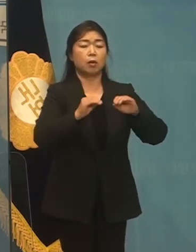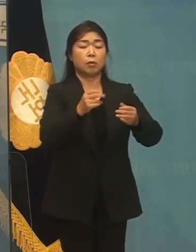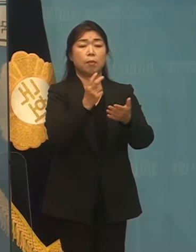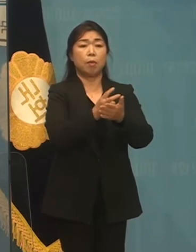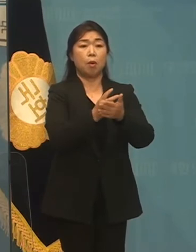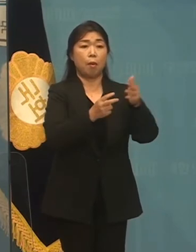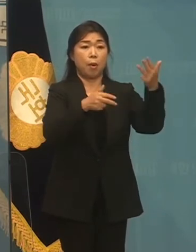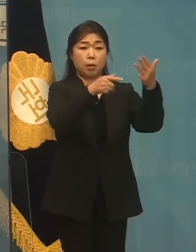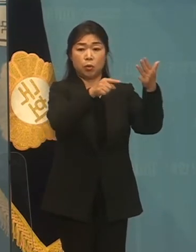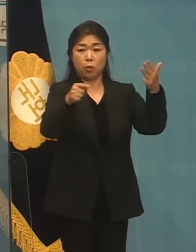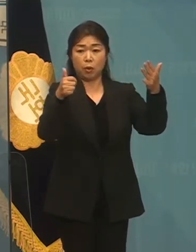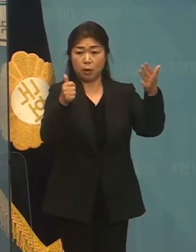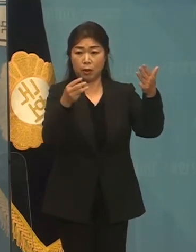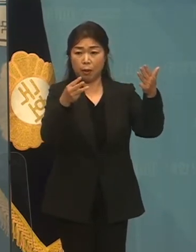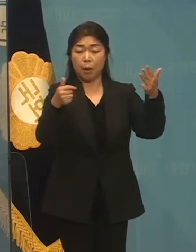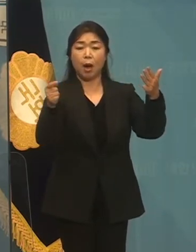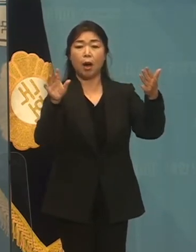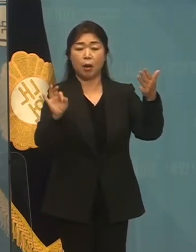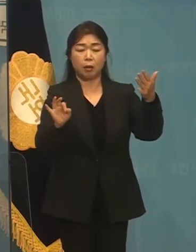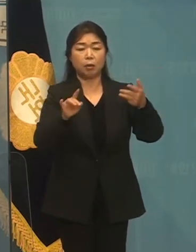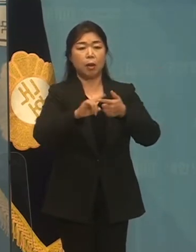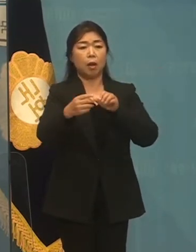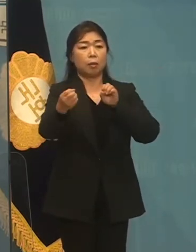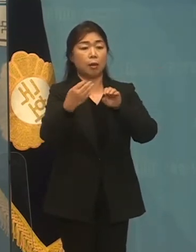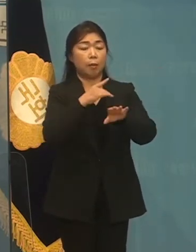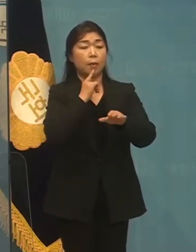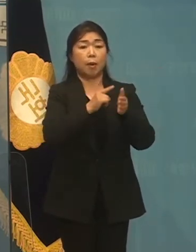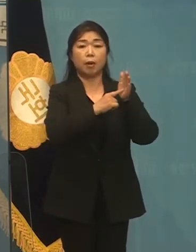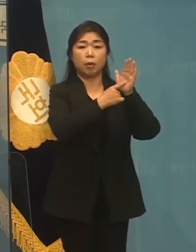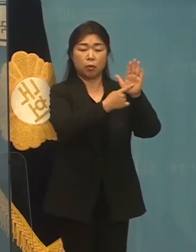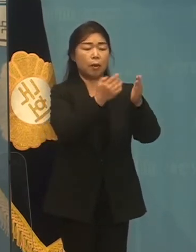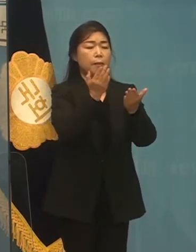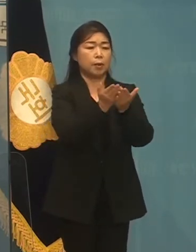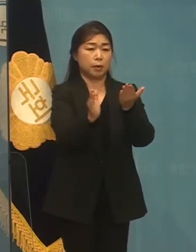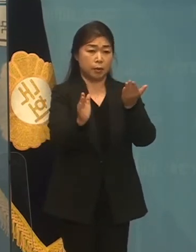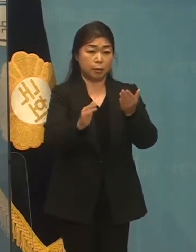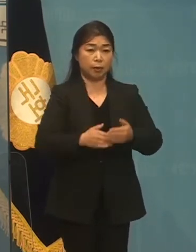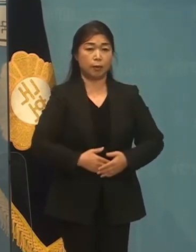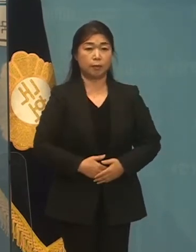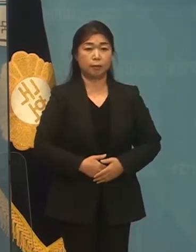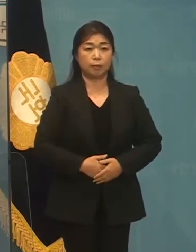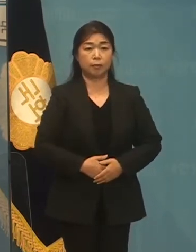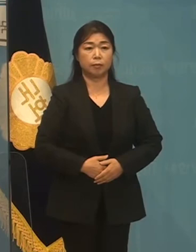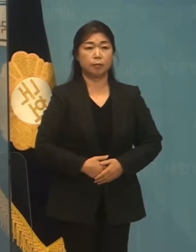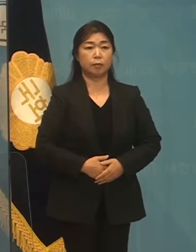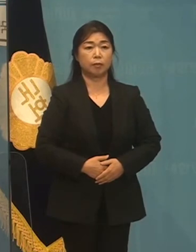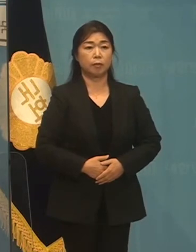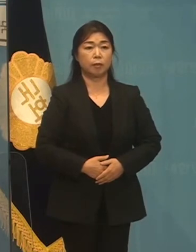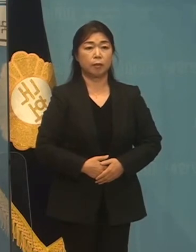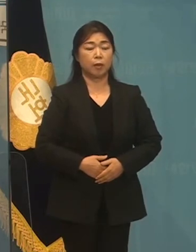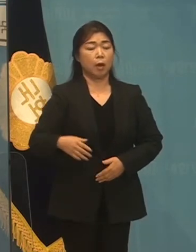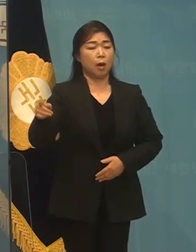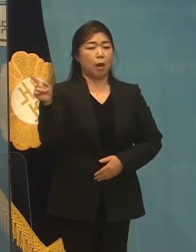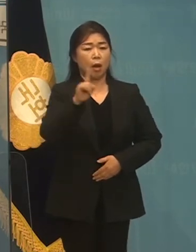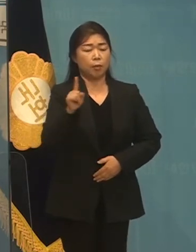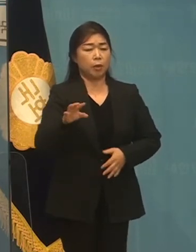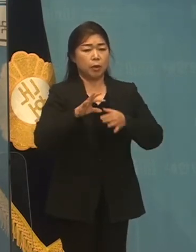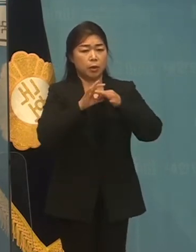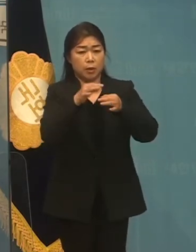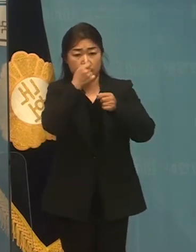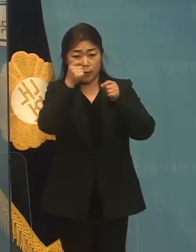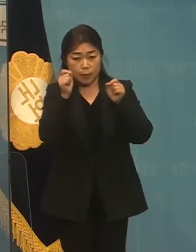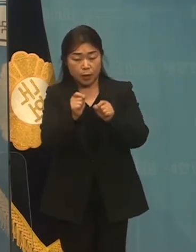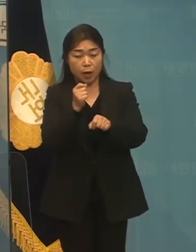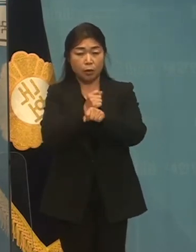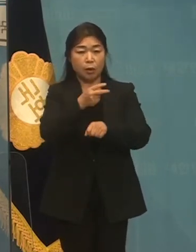제3항 제8호에 대한 답변이었다는 설명도 부적절합니다. 아무리 친분관계가 있다